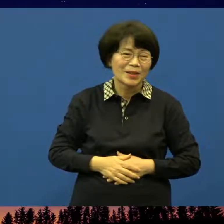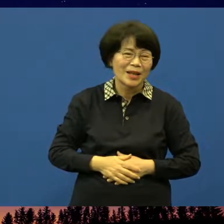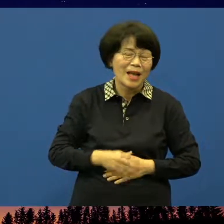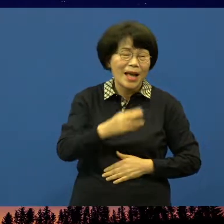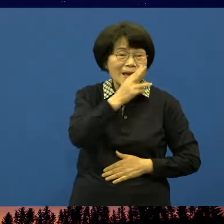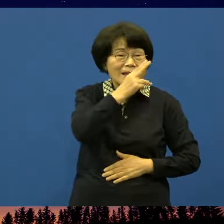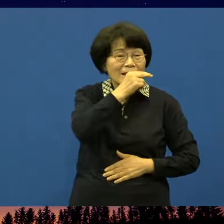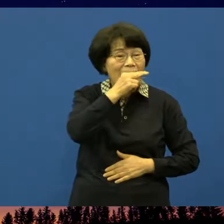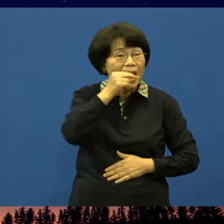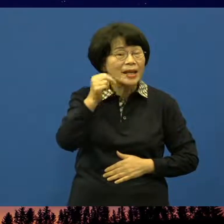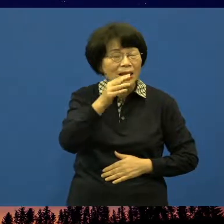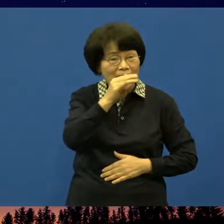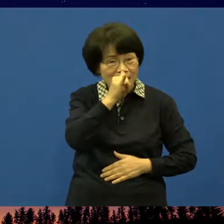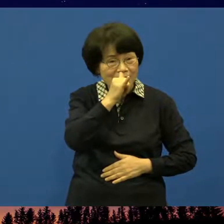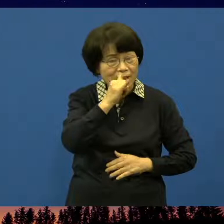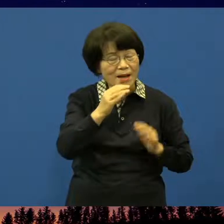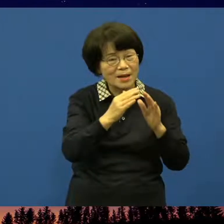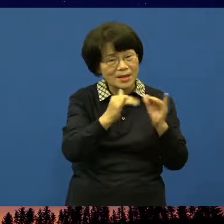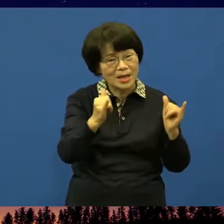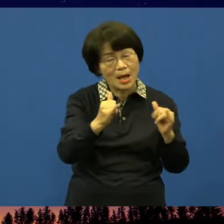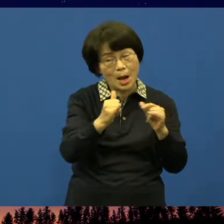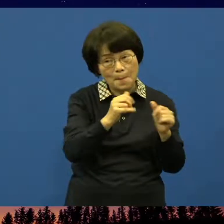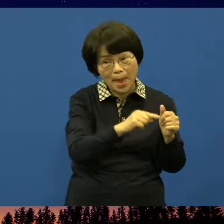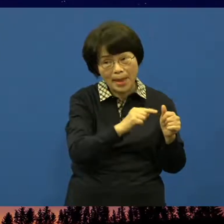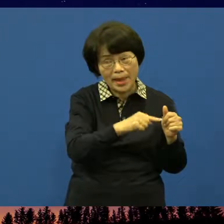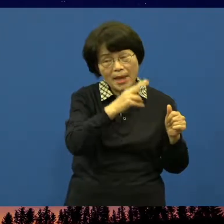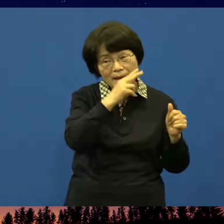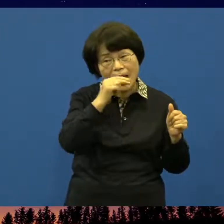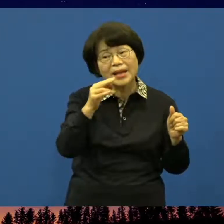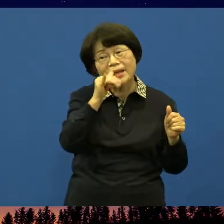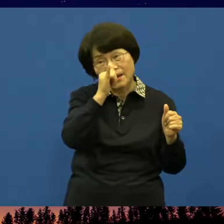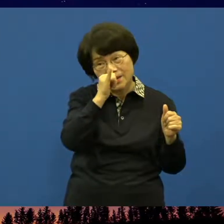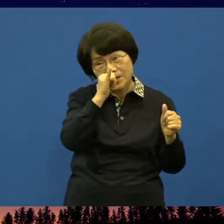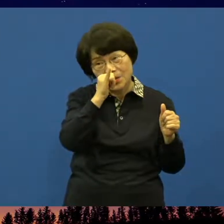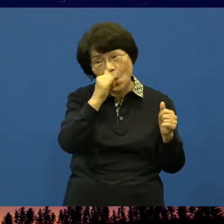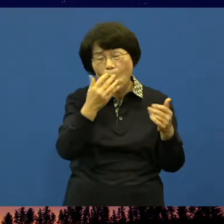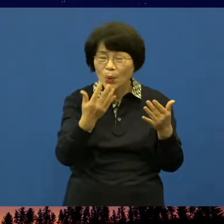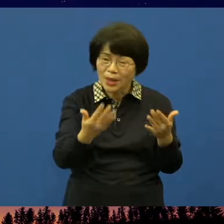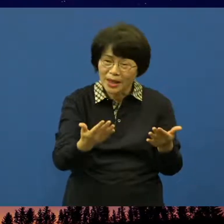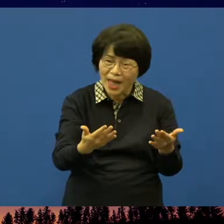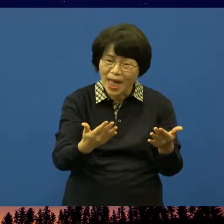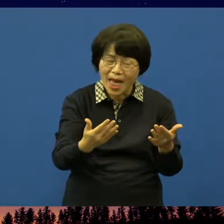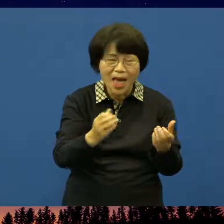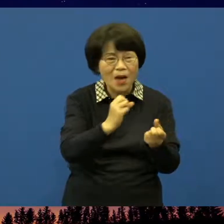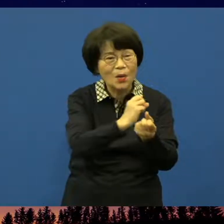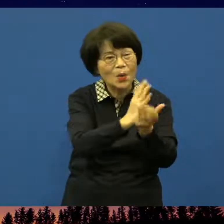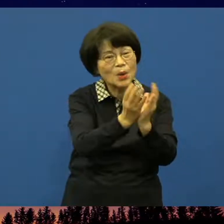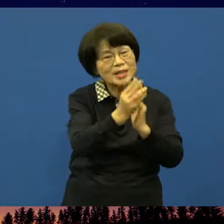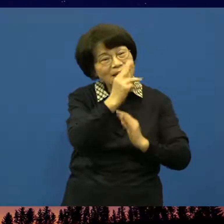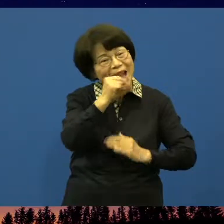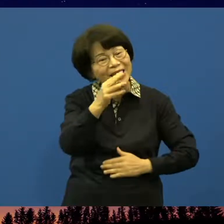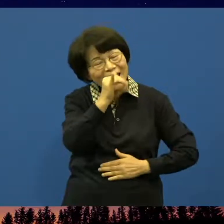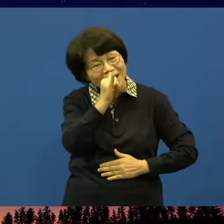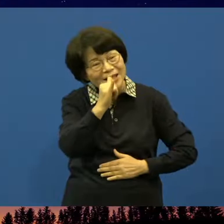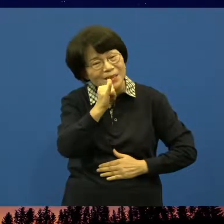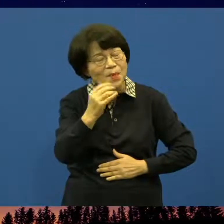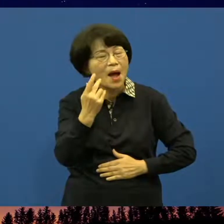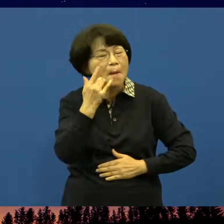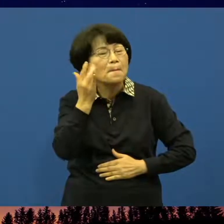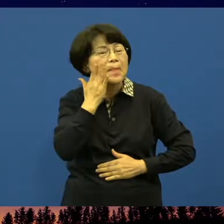향기가 나는 거예요, 사람에게. 향기가 나는 거 어떻게 해요, 여러분? 향기가 나는데 어떻게 해요? 꽃이 향기가 나는데 어떻게 해요?